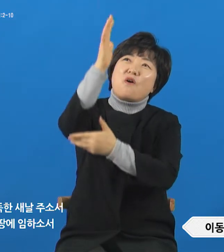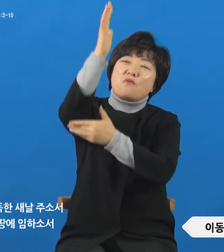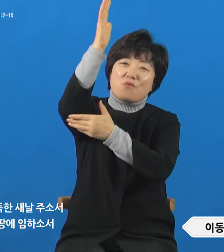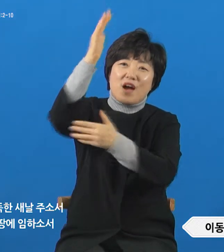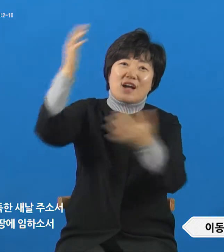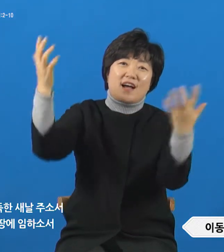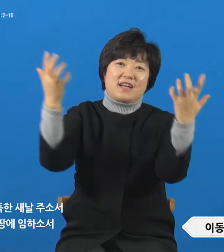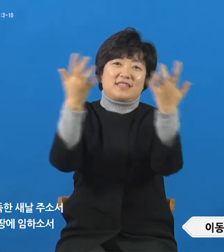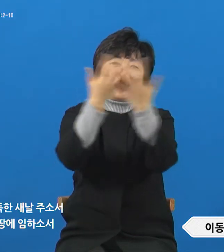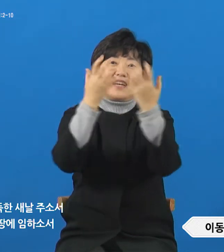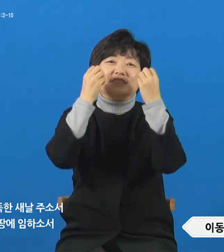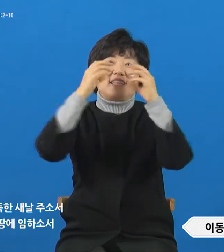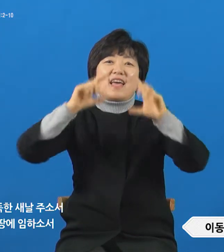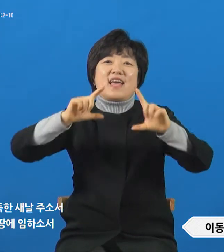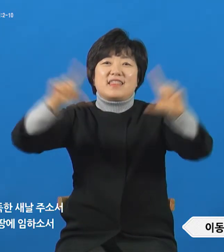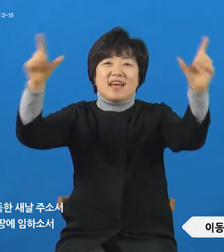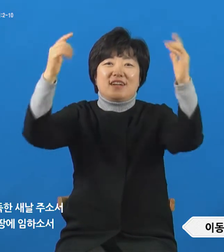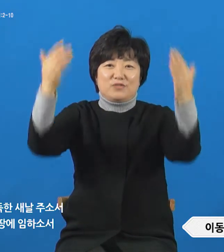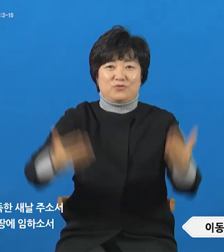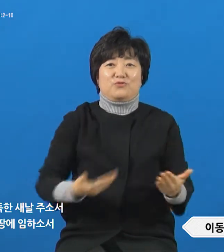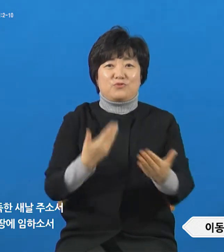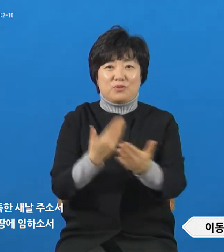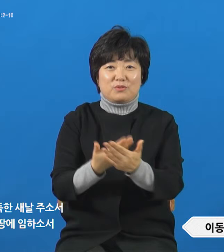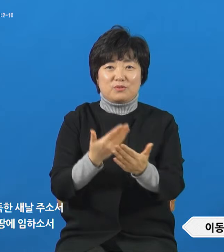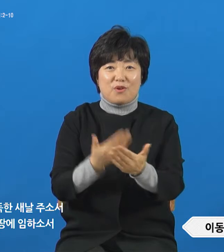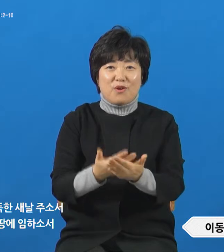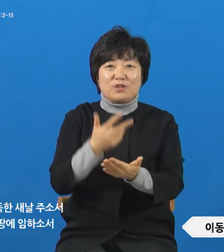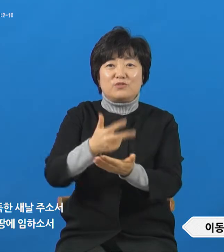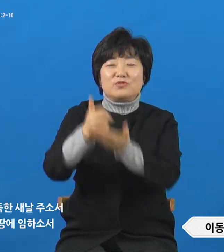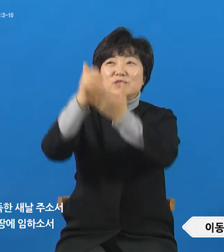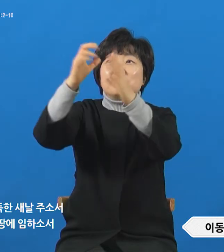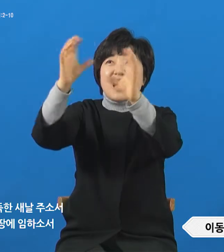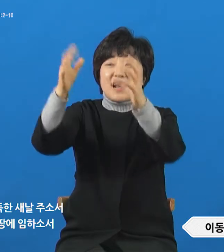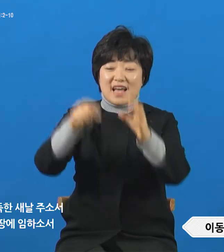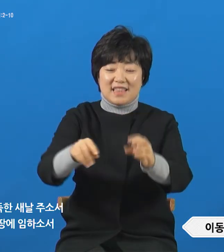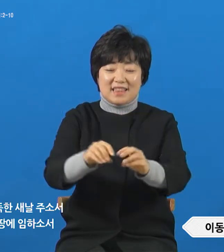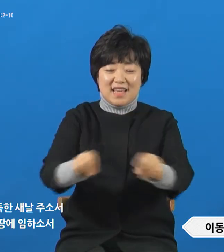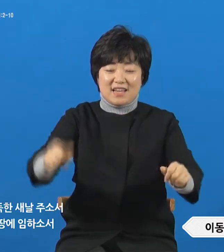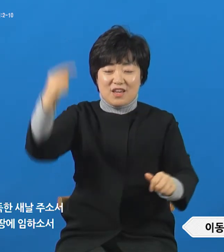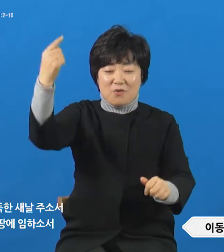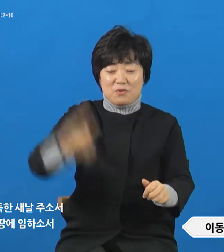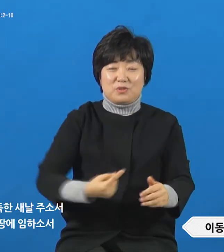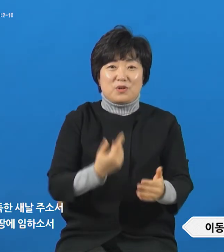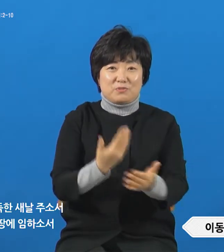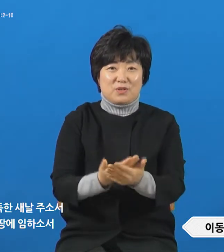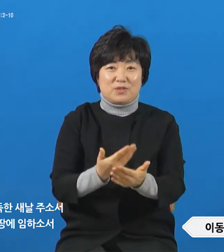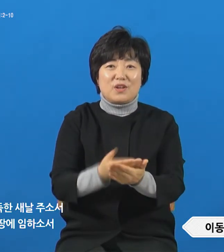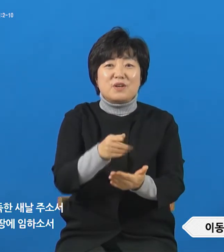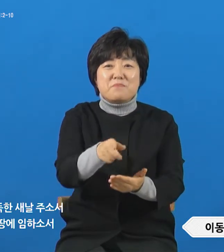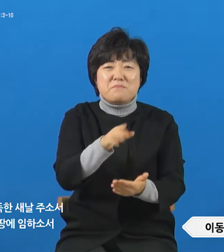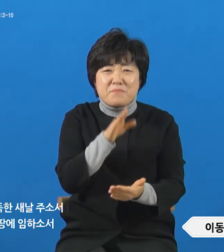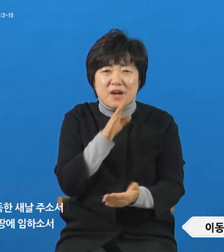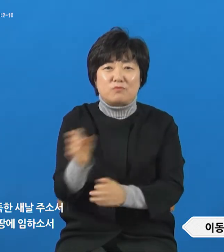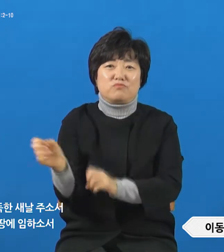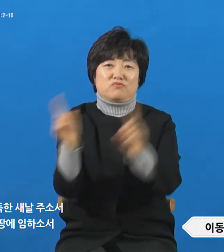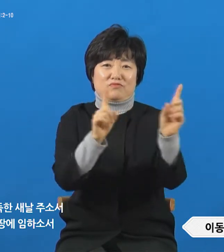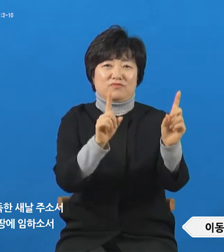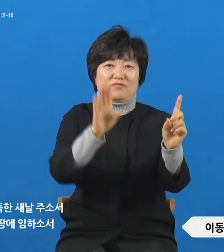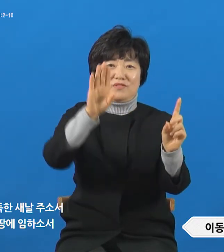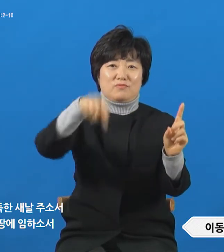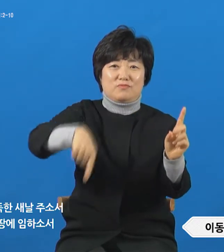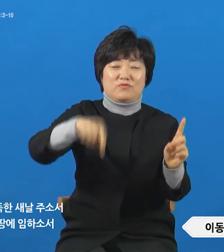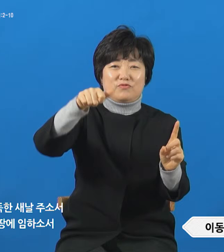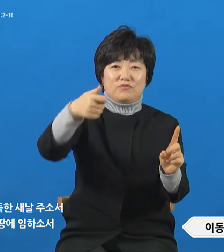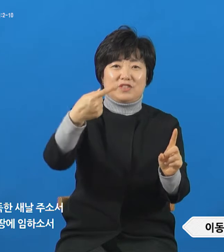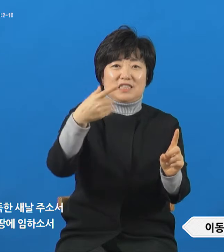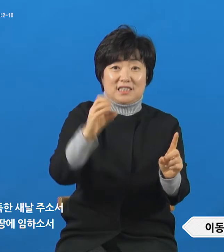새날 주소서. 주님 나라 이 땅에 임하소서. 이것이 부흥이에요. 이것이 리바이벌인 것입니다.